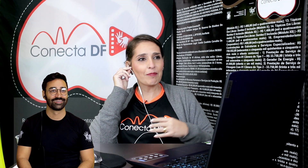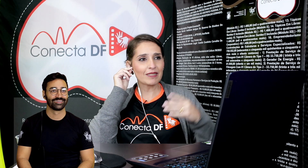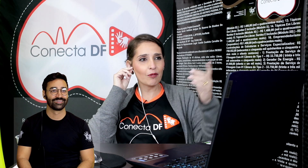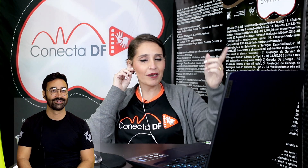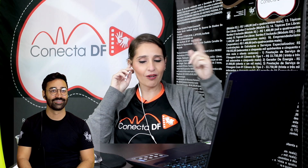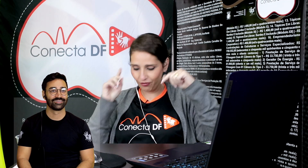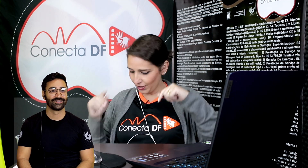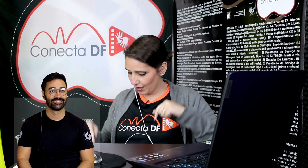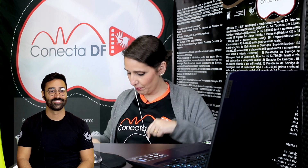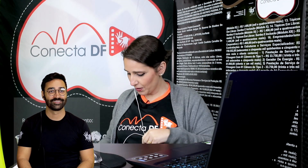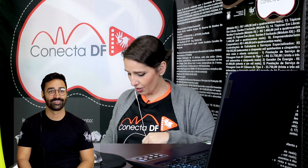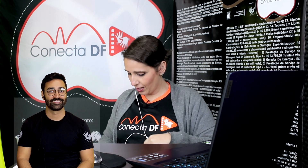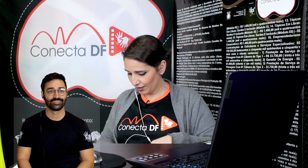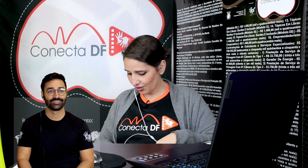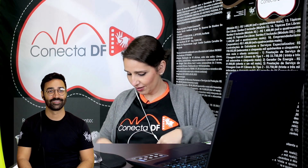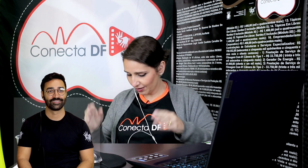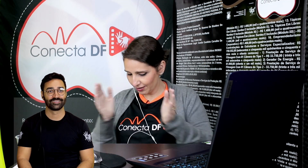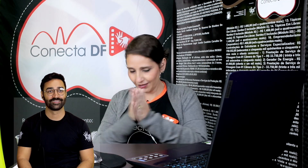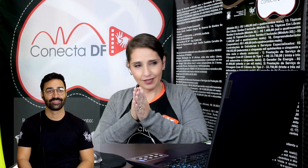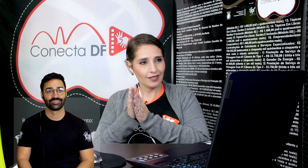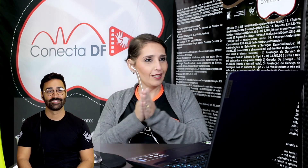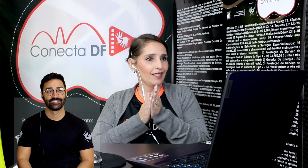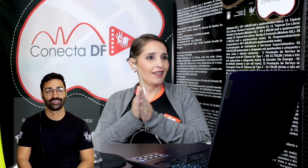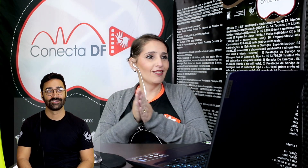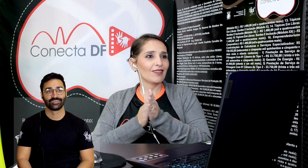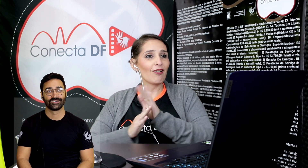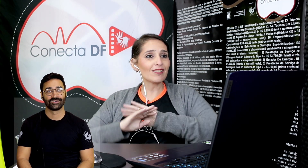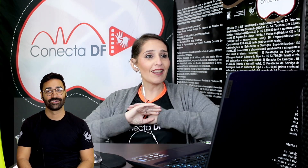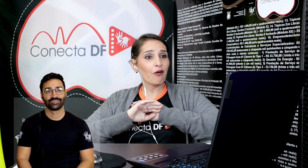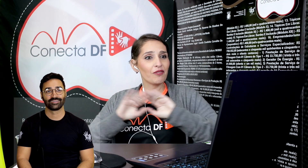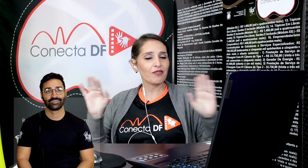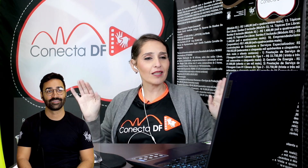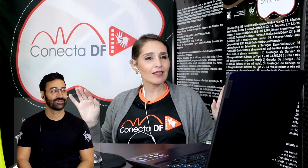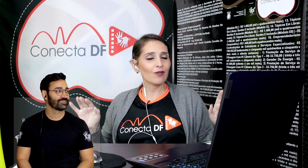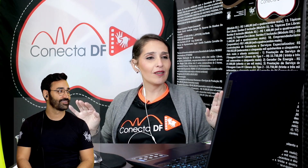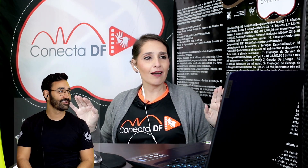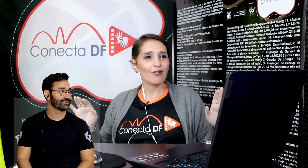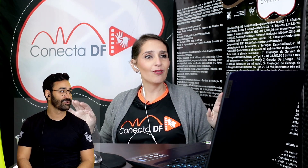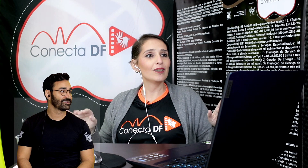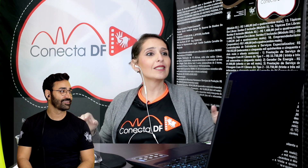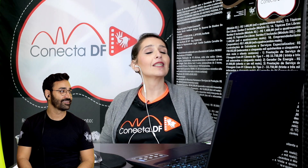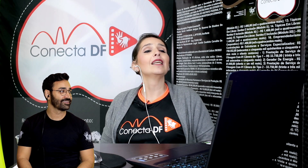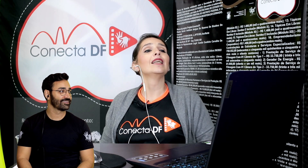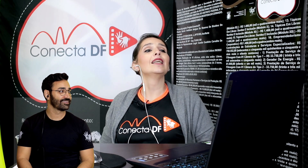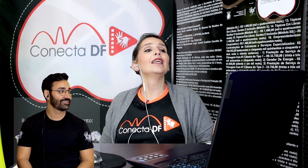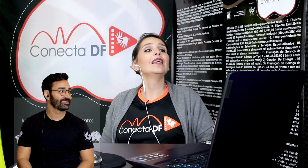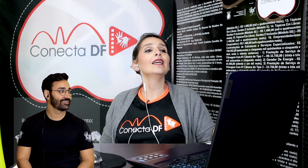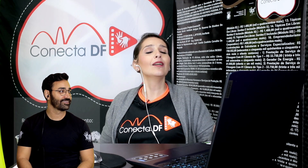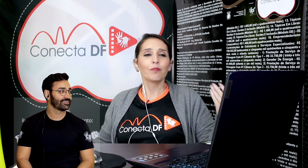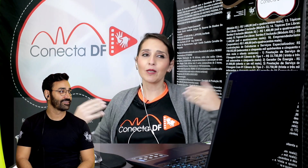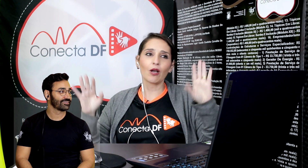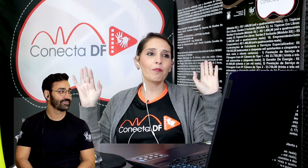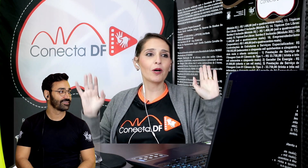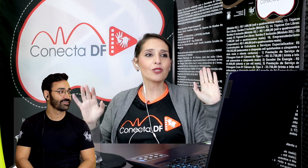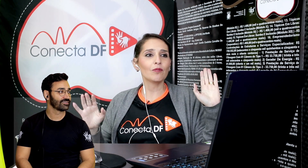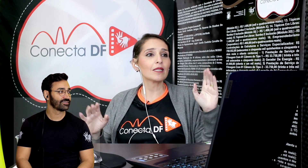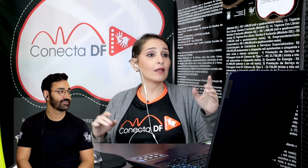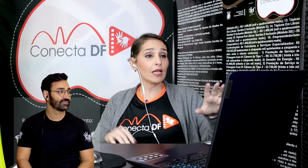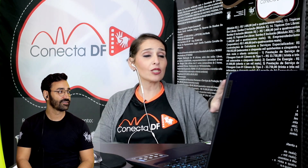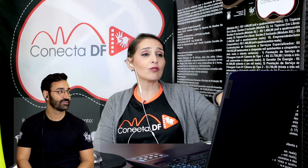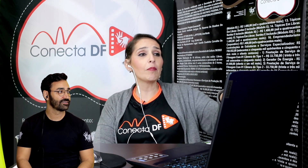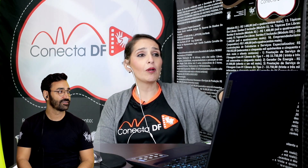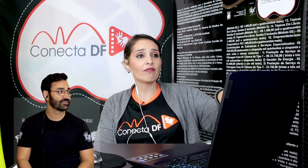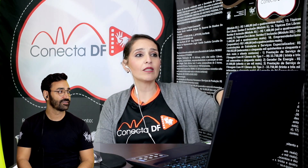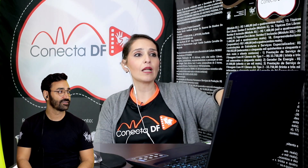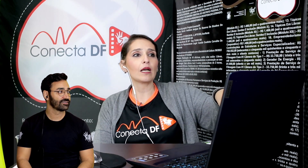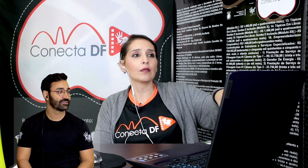Isso, abre seu microfone aí pra gente. O negócio é ao vivo e a cores. E o pessoal pode começar.